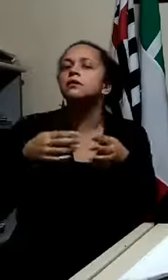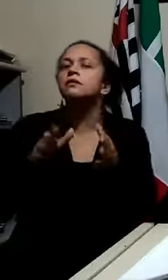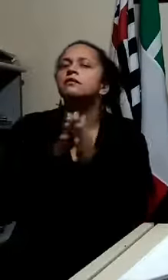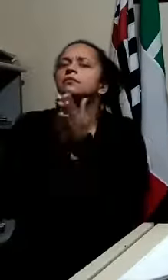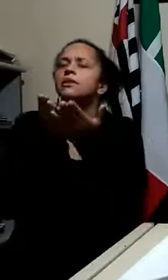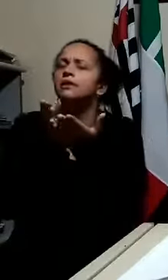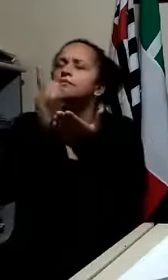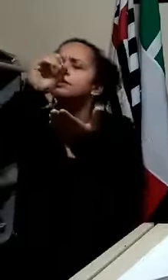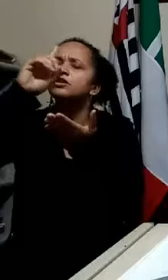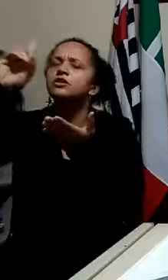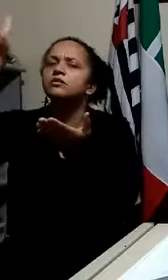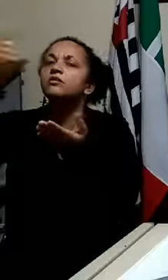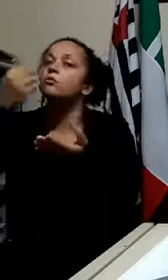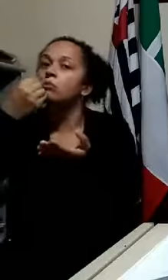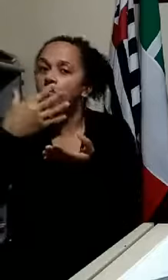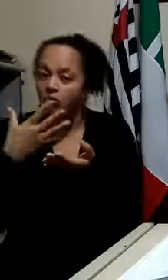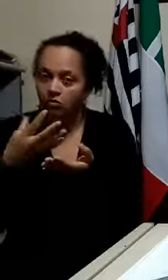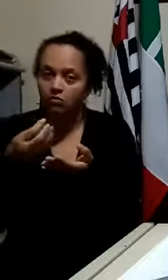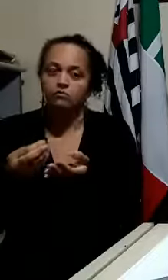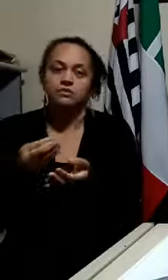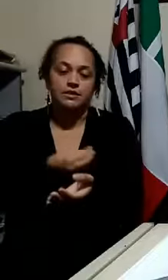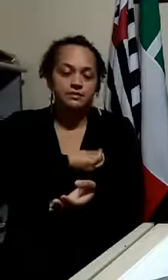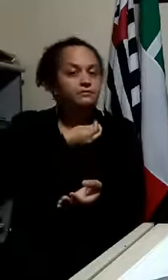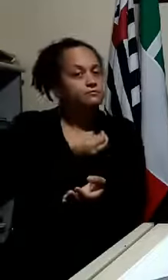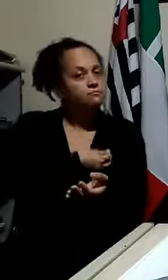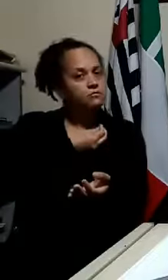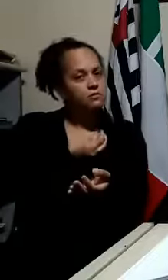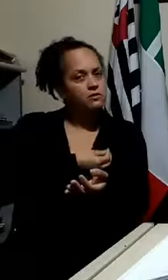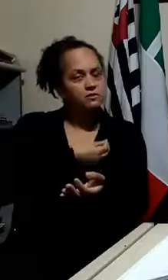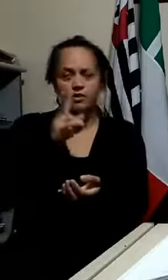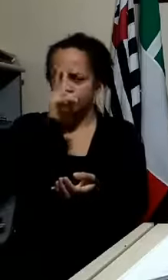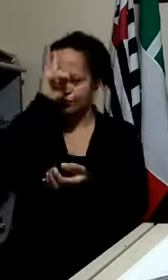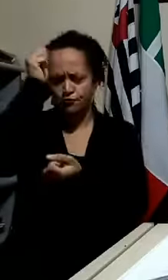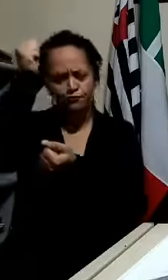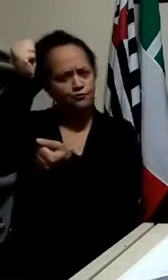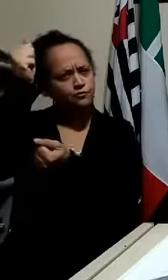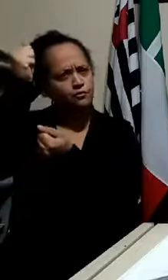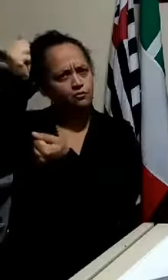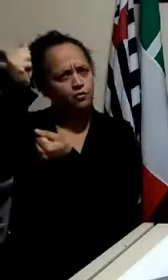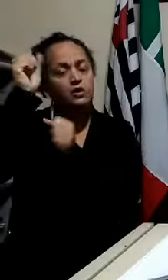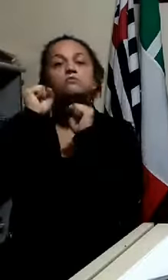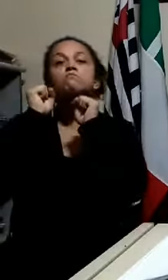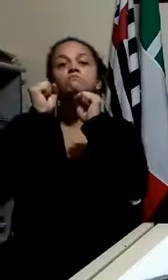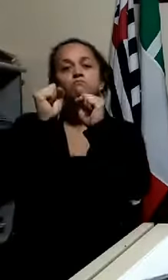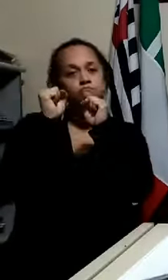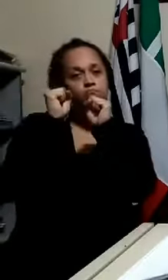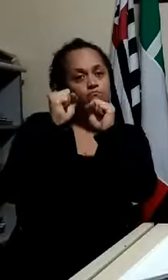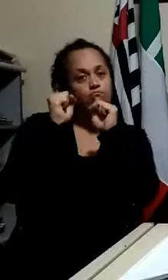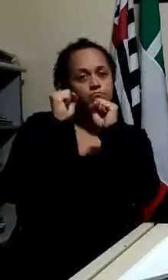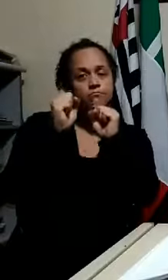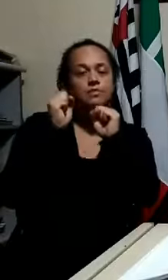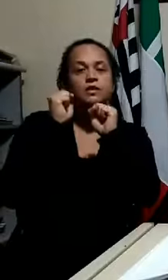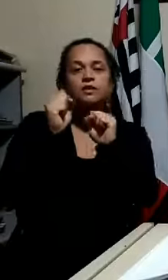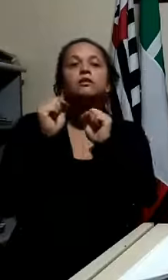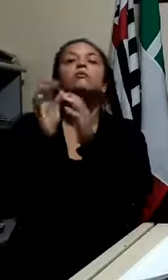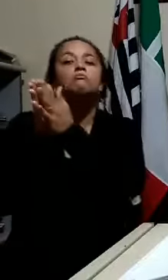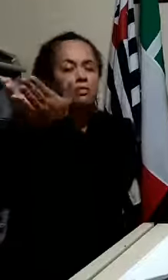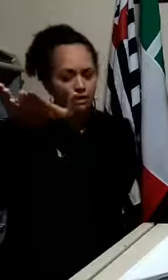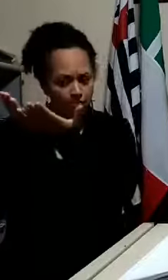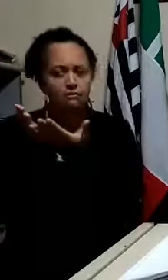uma palavra viva, ela é uma palavra eficaz, ela é poderosa, ela não volta